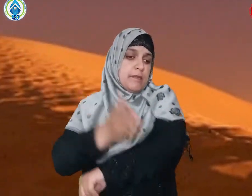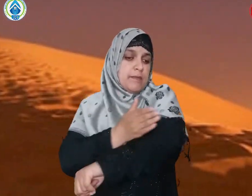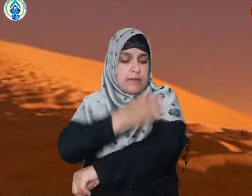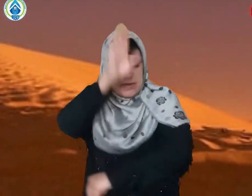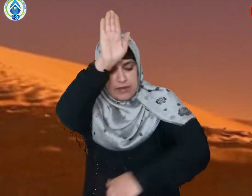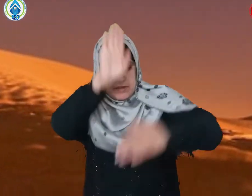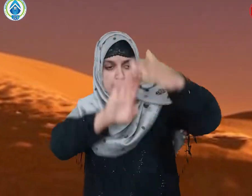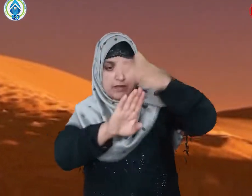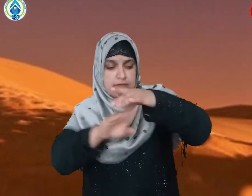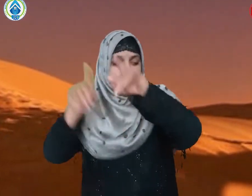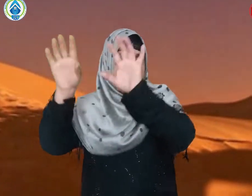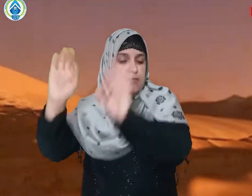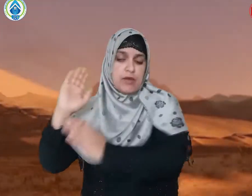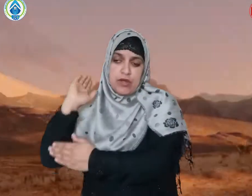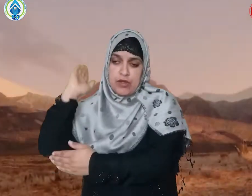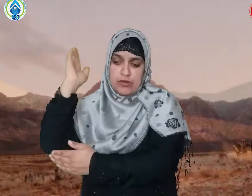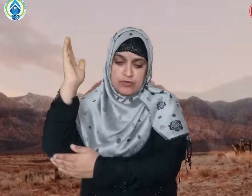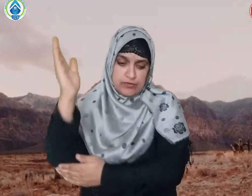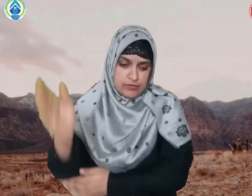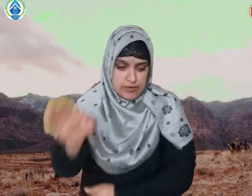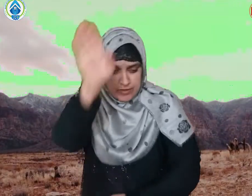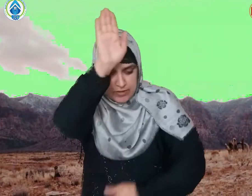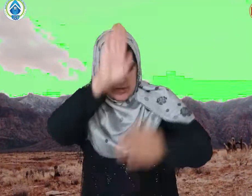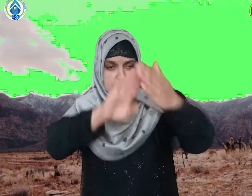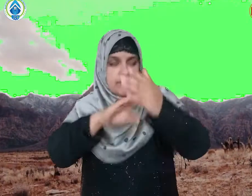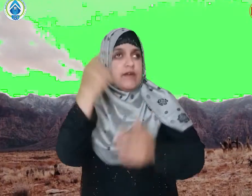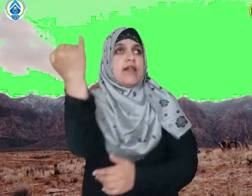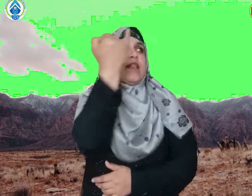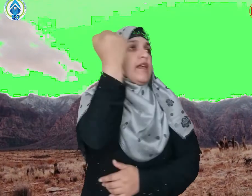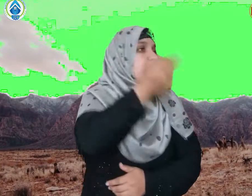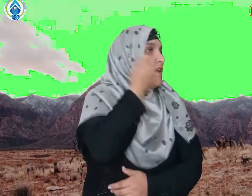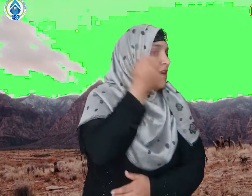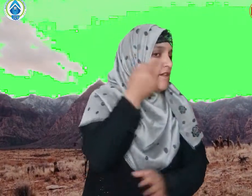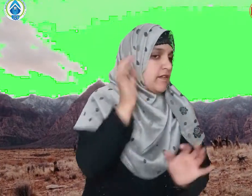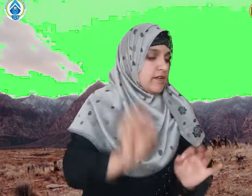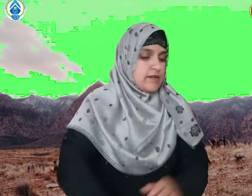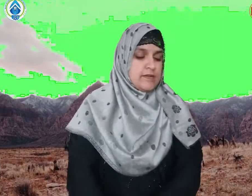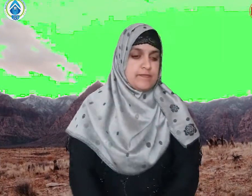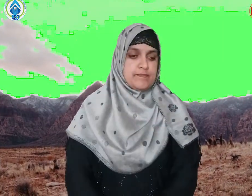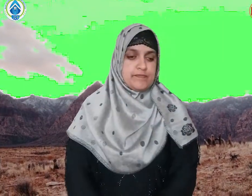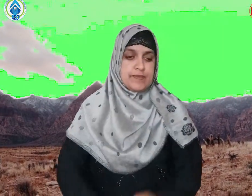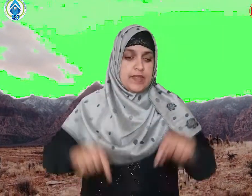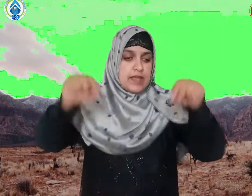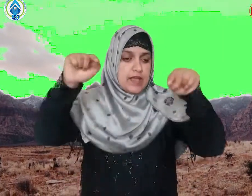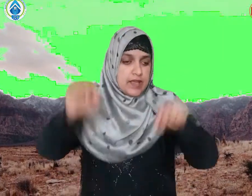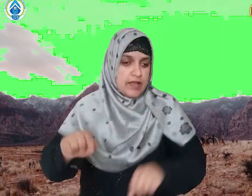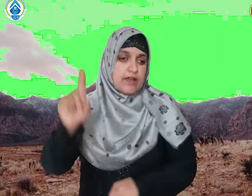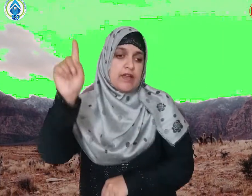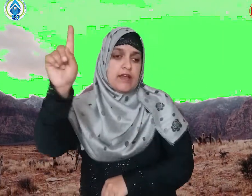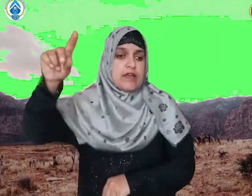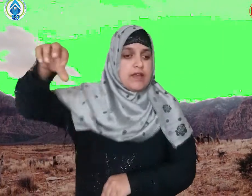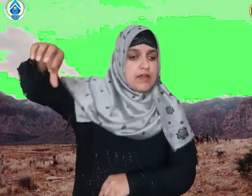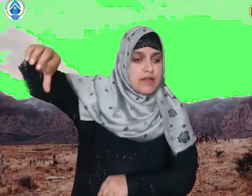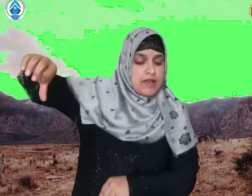1075 سے 1539 قبل از مسیح میں حکومت کرنے والے بادشاہوں کو اپنے مدفنوں کی حفاظتی نقطہ نظر سے خطرات کا اندیشہ